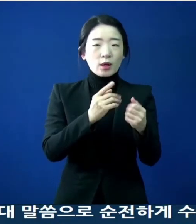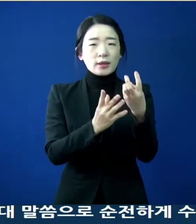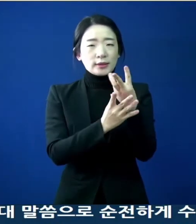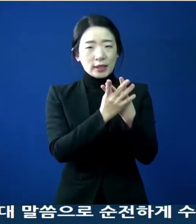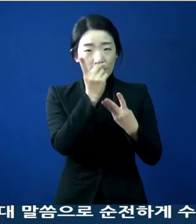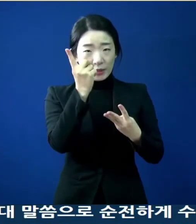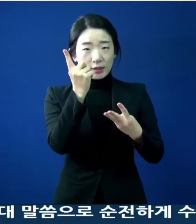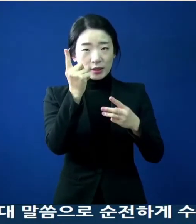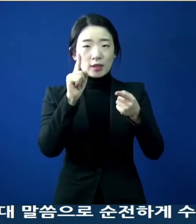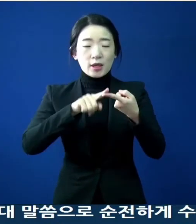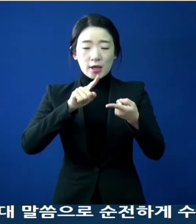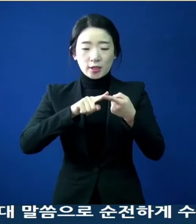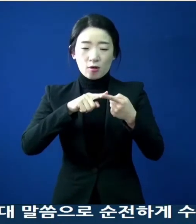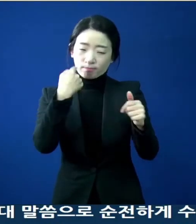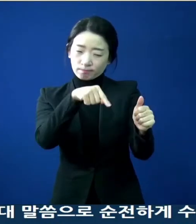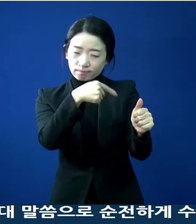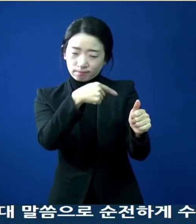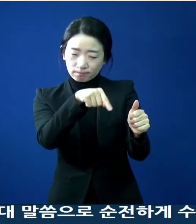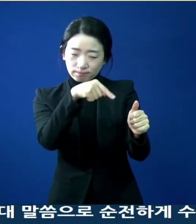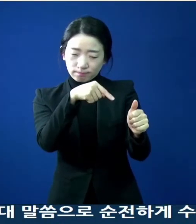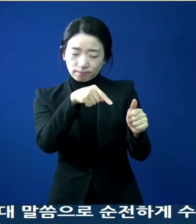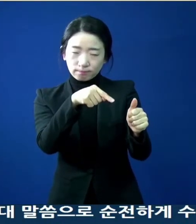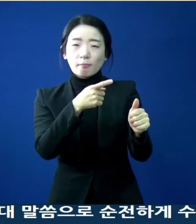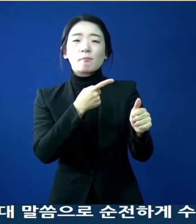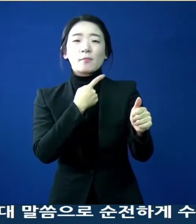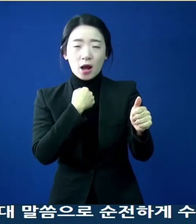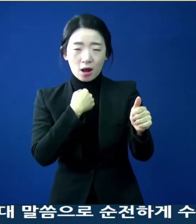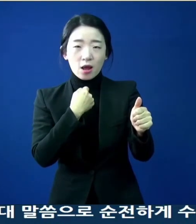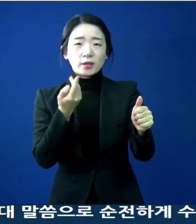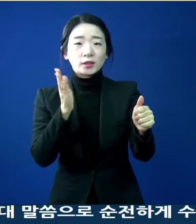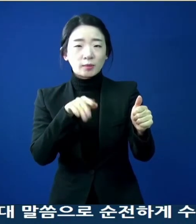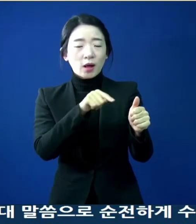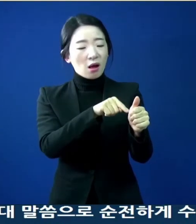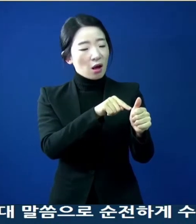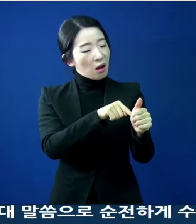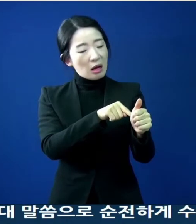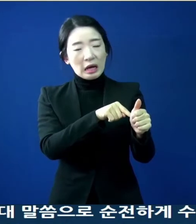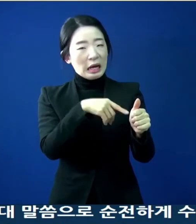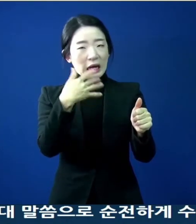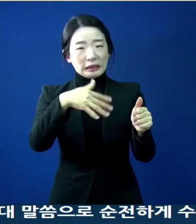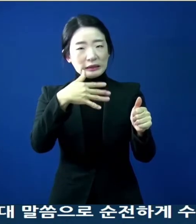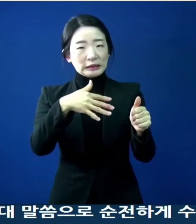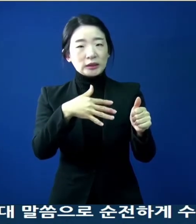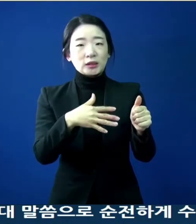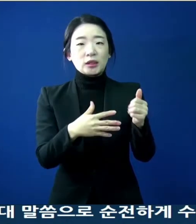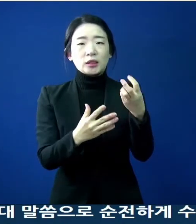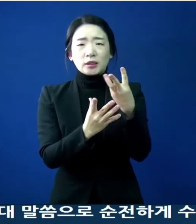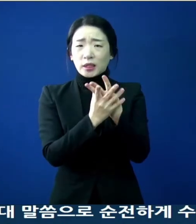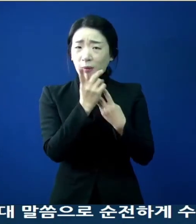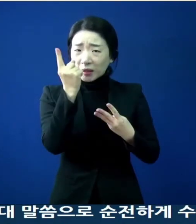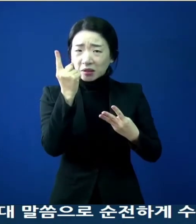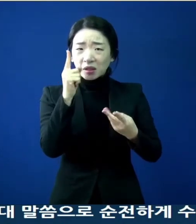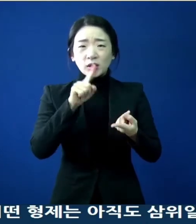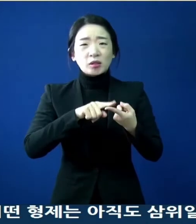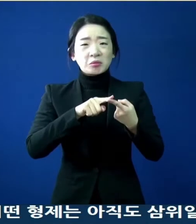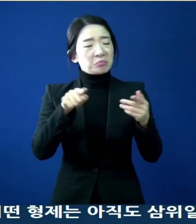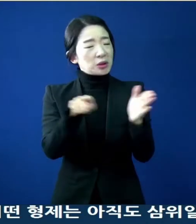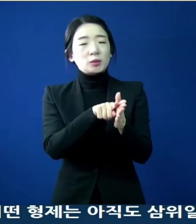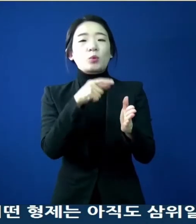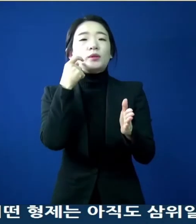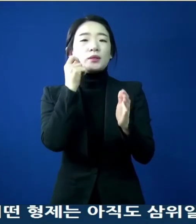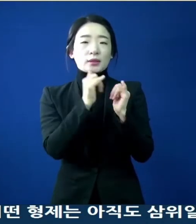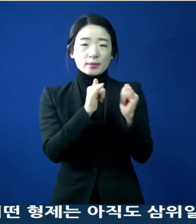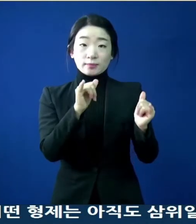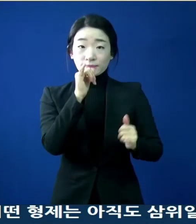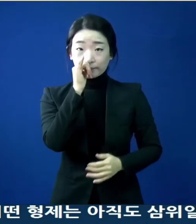말씀을 전했지만 아직도 주님 앞에 나오지 못하는 모습이 있습니다. 사랑하는 여러분,